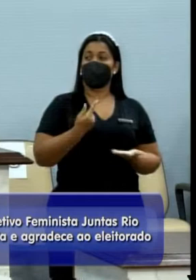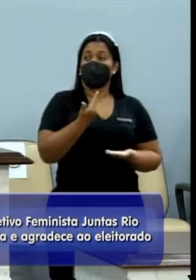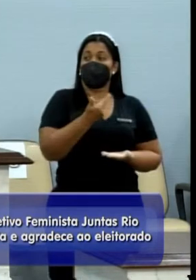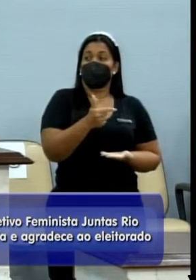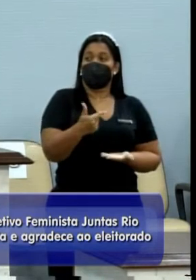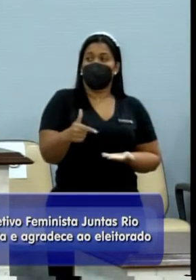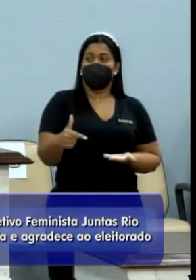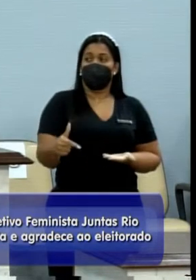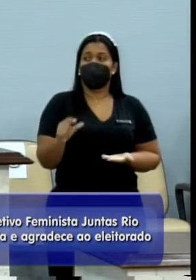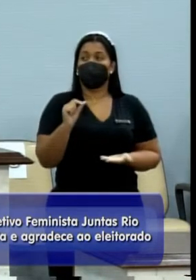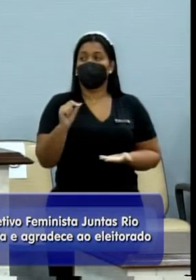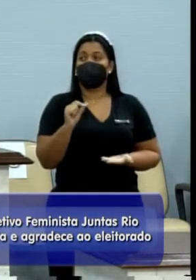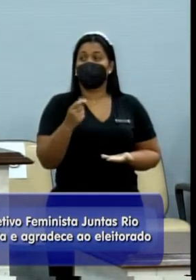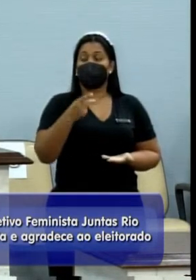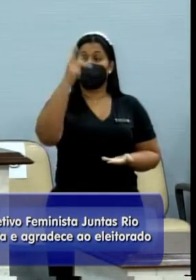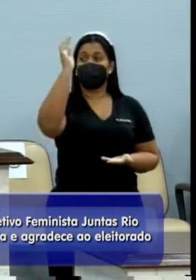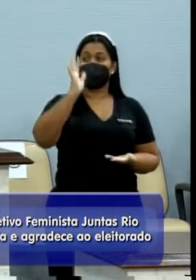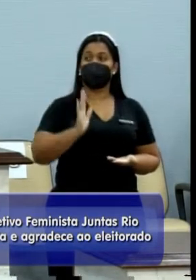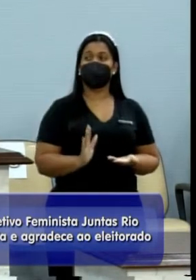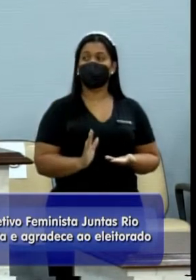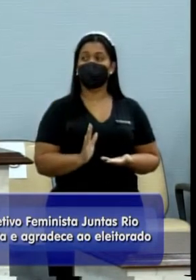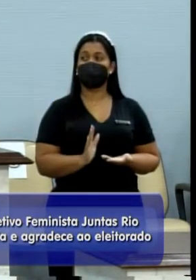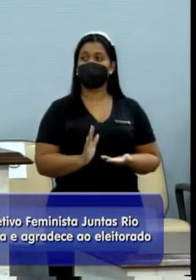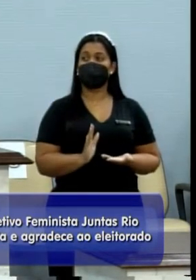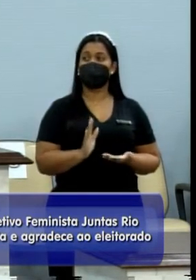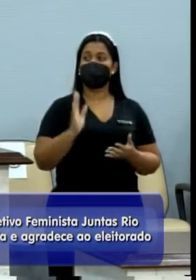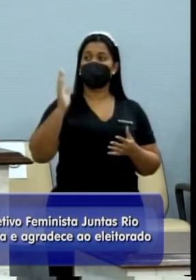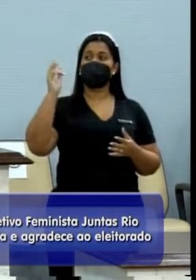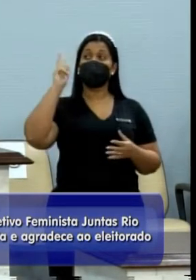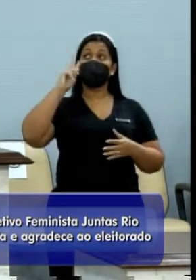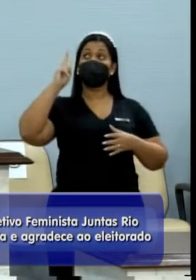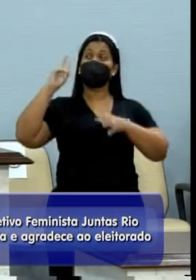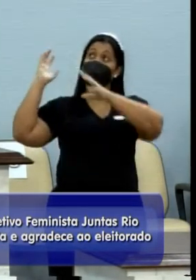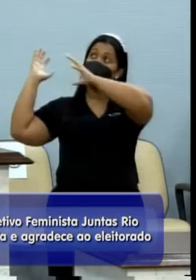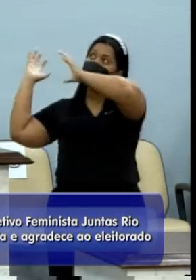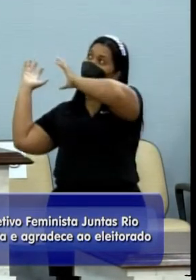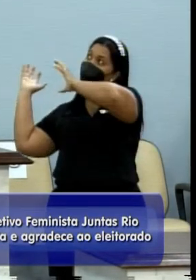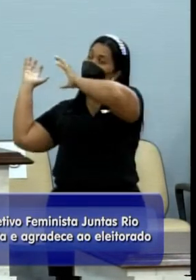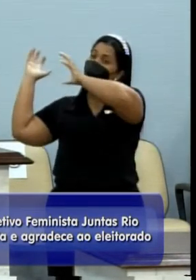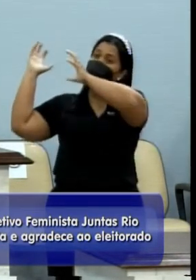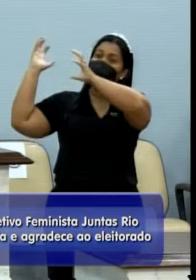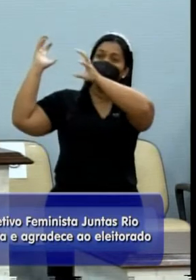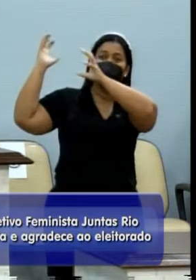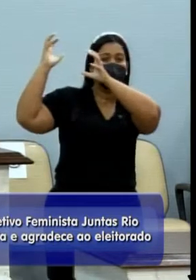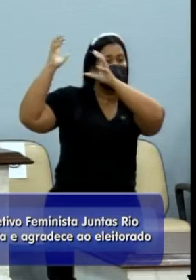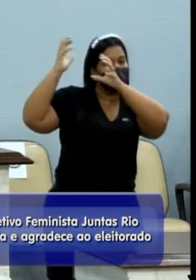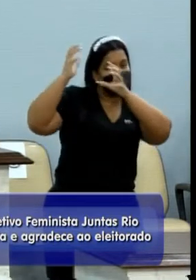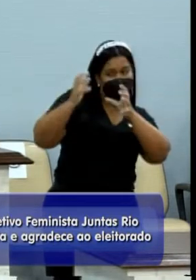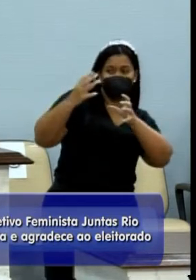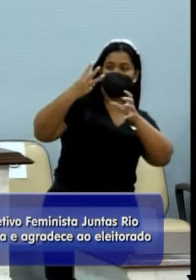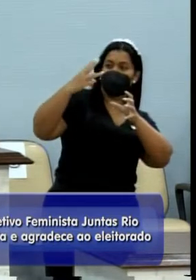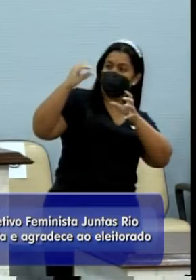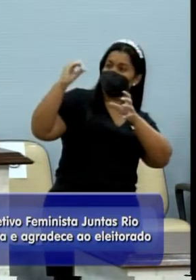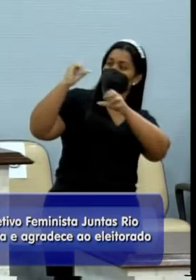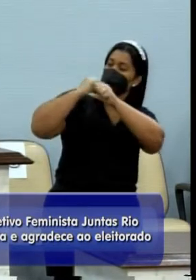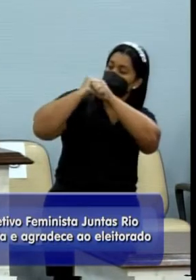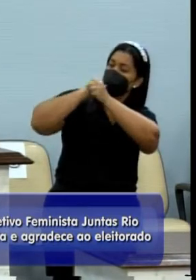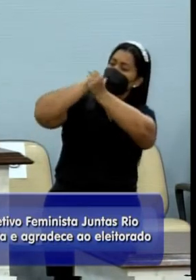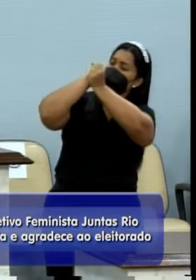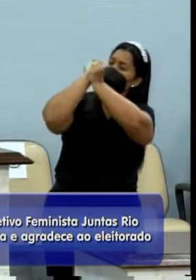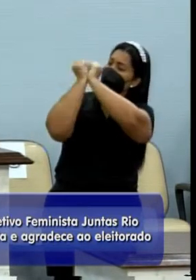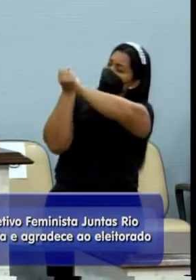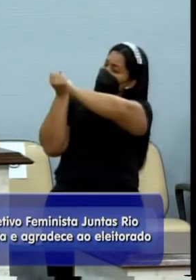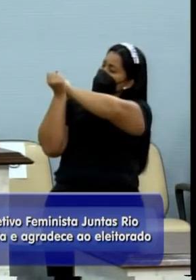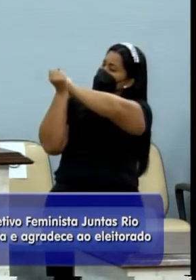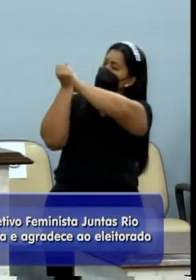tem. O Brasil não resgata sua história de 300 anos de escravidão,